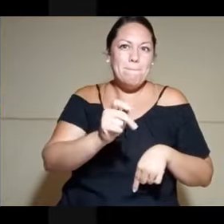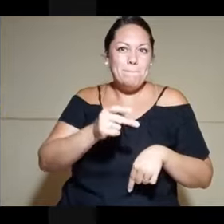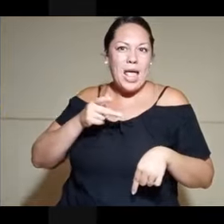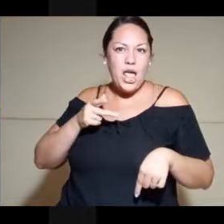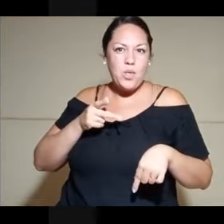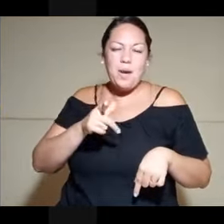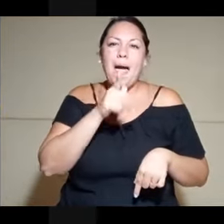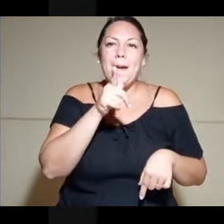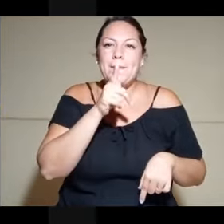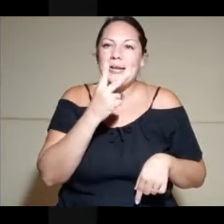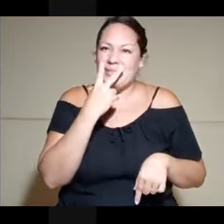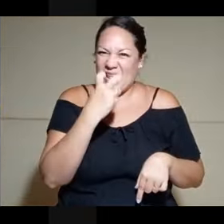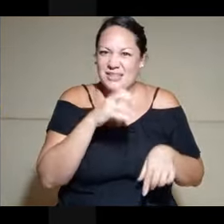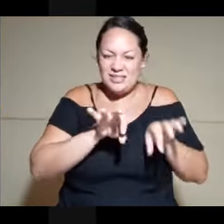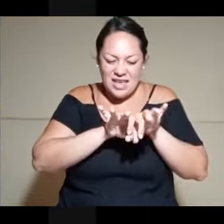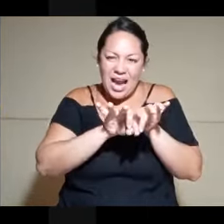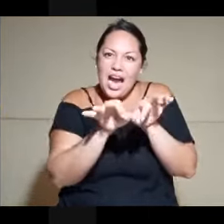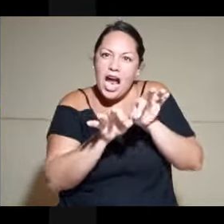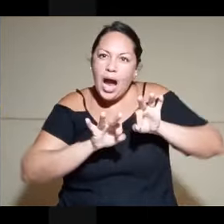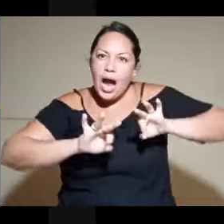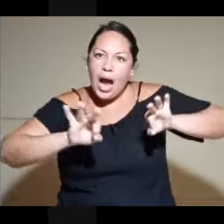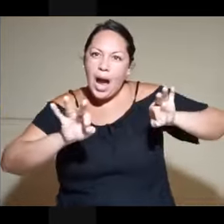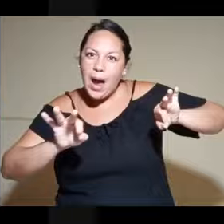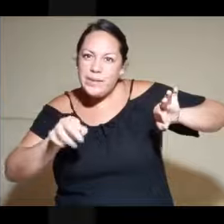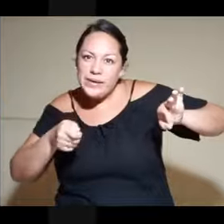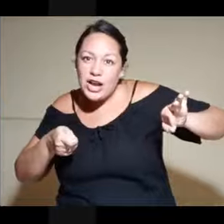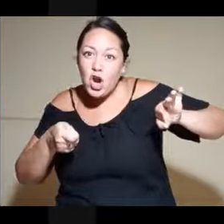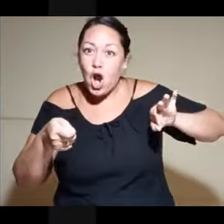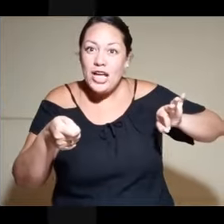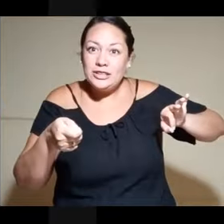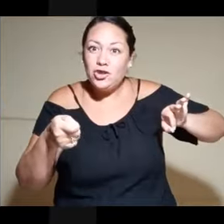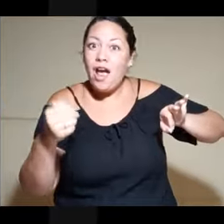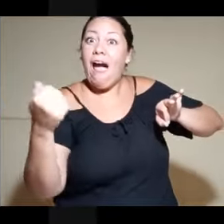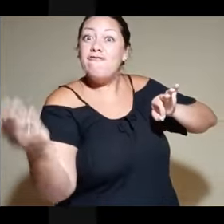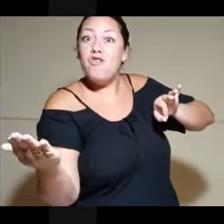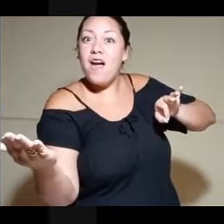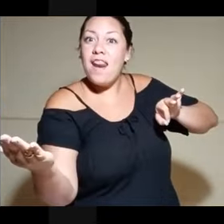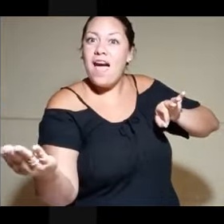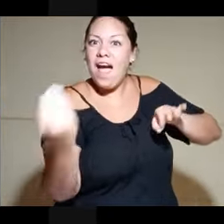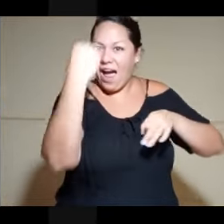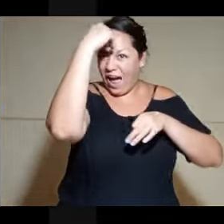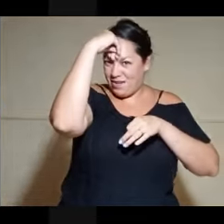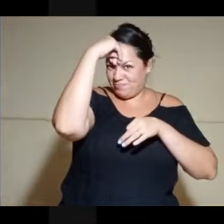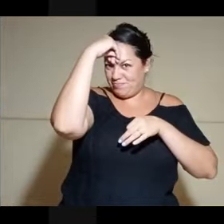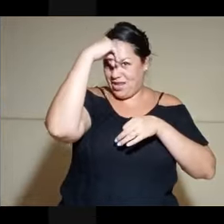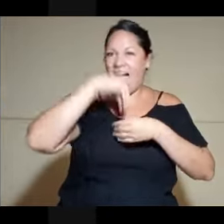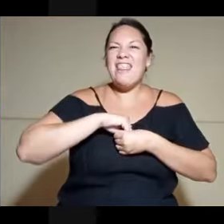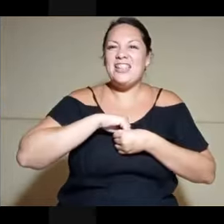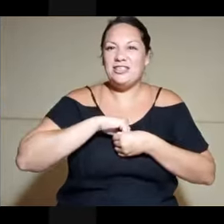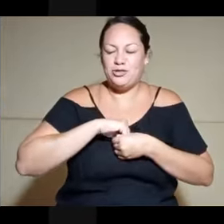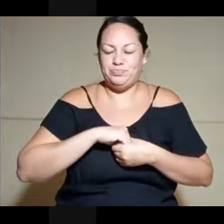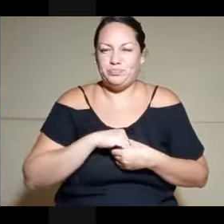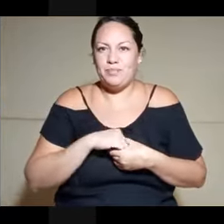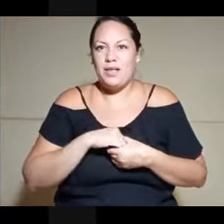periférica, descienden, ¿no es cierto?, también por la médula. Es decir, que la médula es como un cable, ¿no es cierto?, que va a conectar el